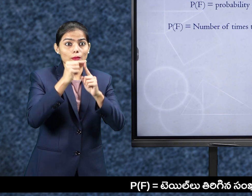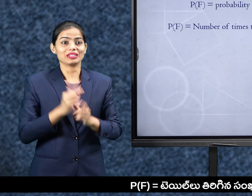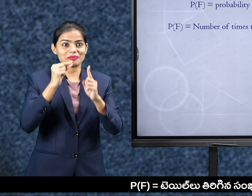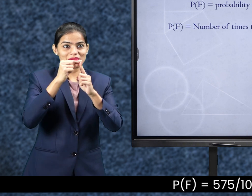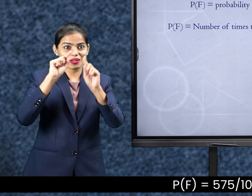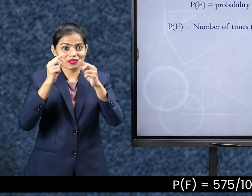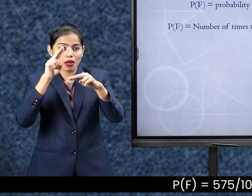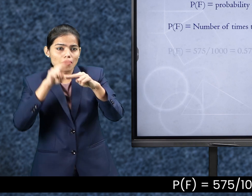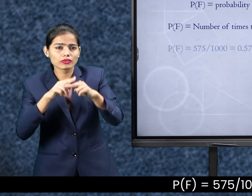అంటే